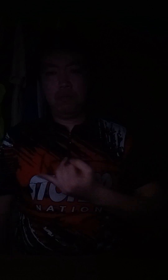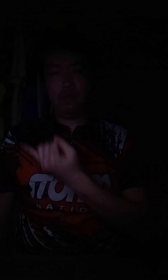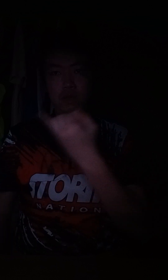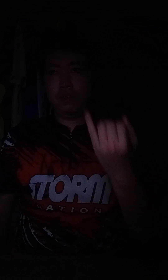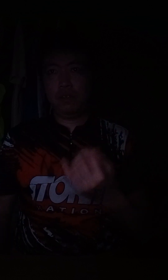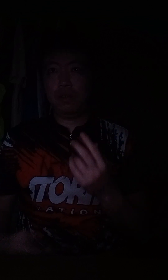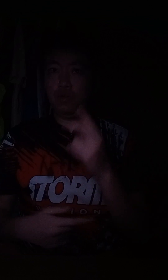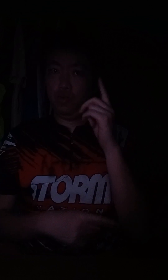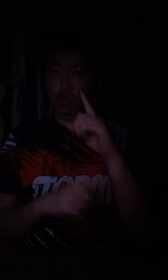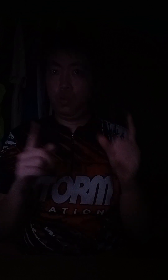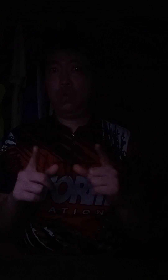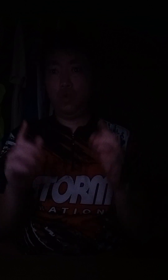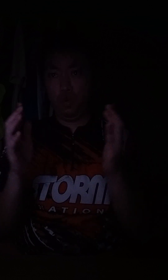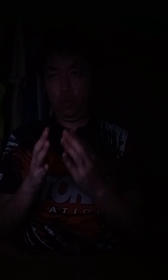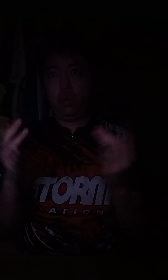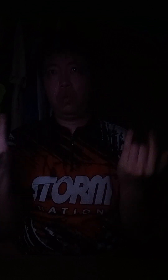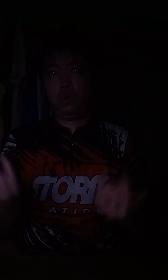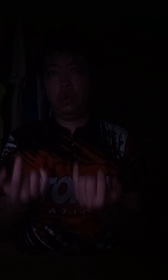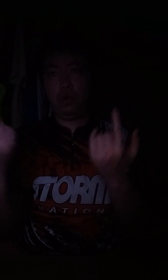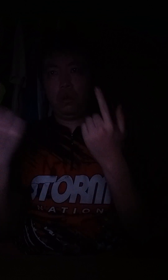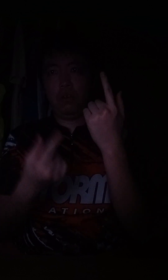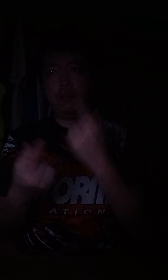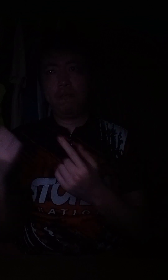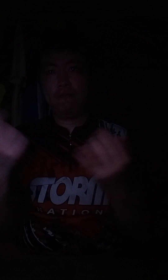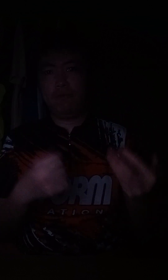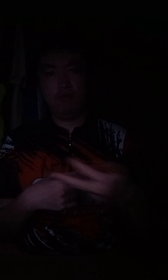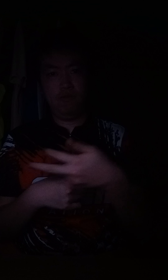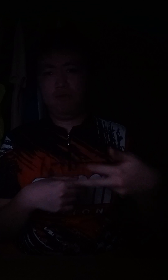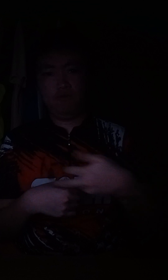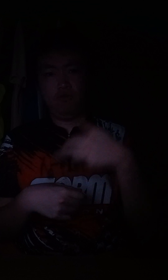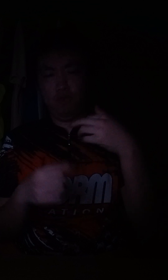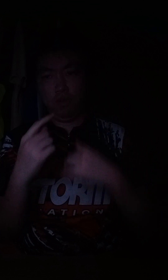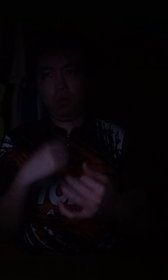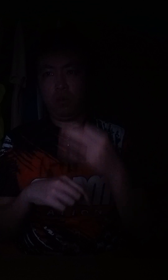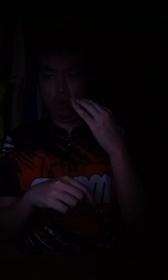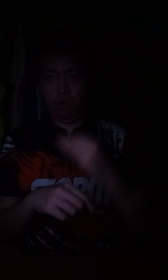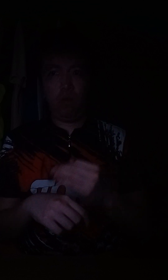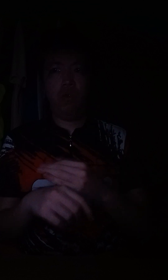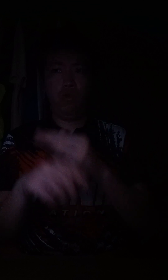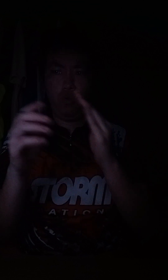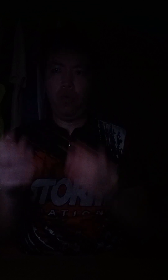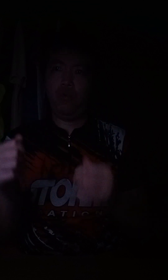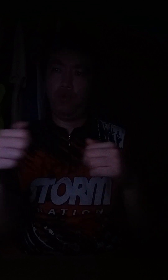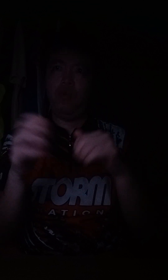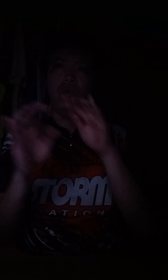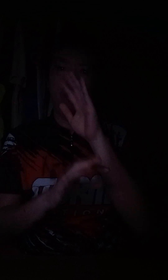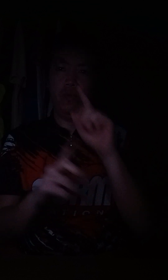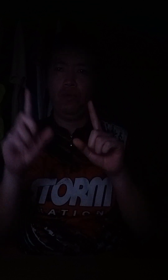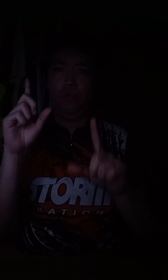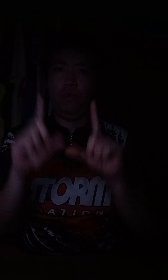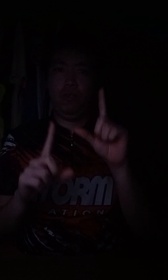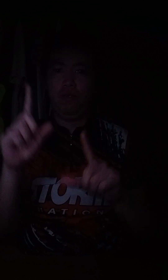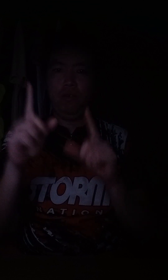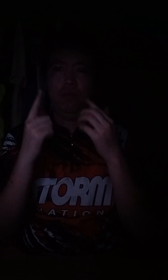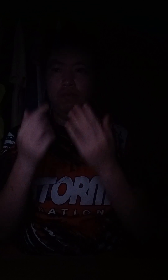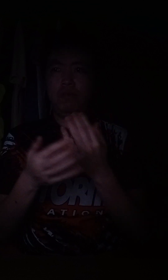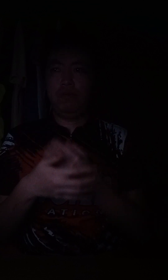차량 블랙박스 영상 등을 확인하면서 통근버스 운전자를 상대로 정확한 사고 경위를 조사할 방침입니다. 지금까지 사회부에서